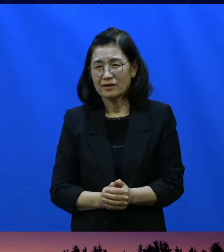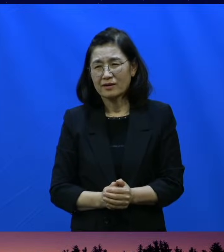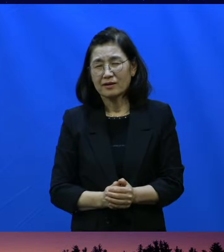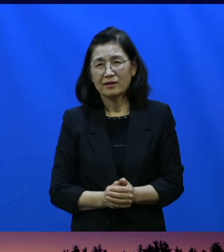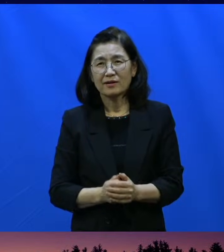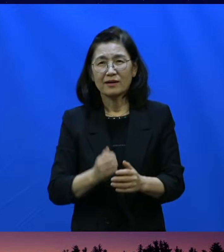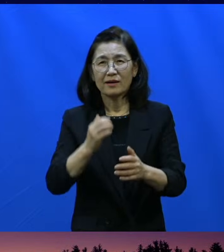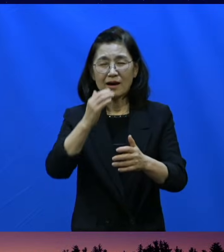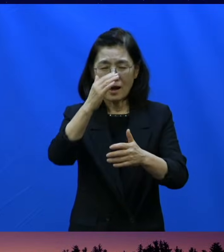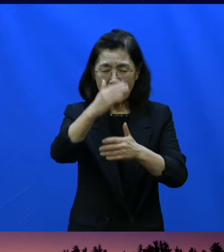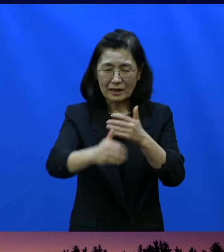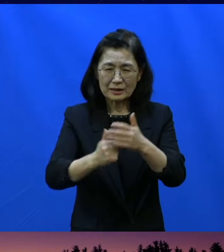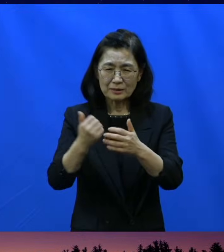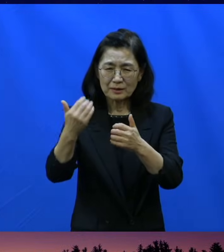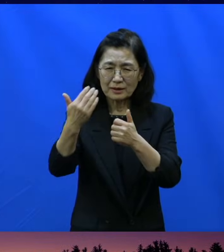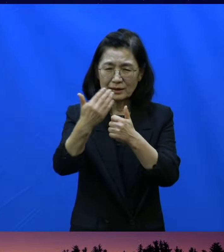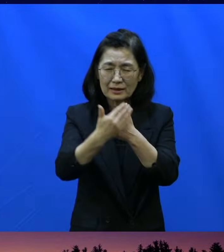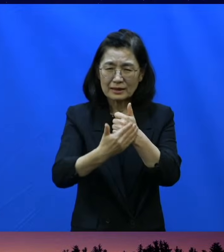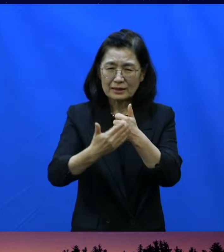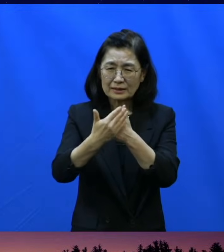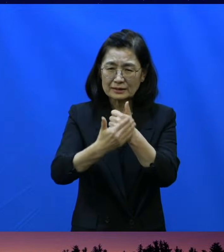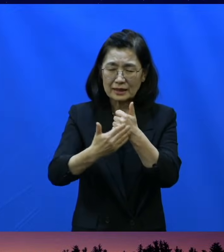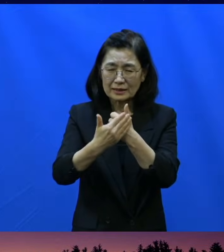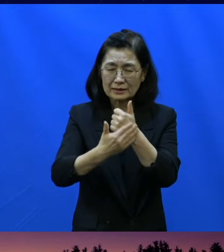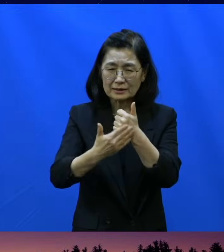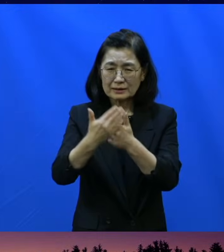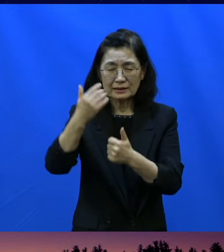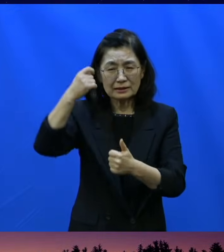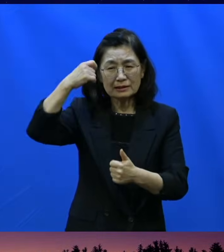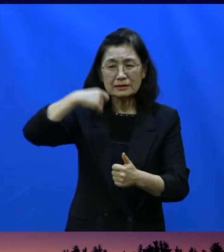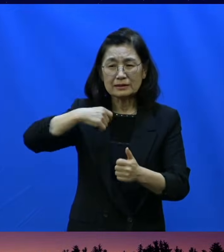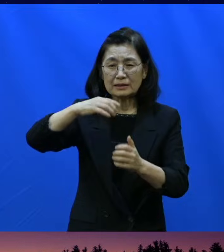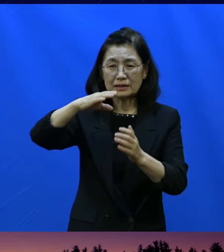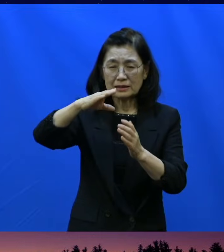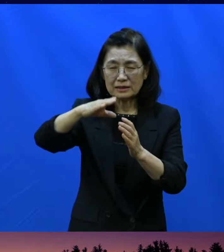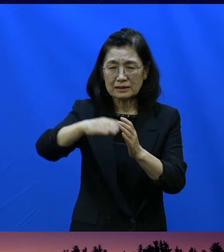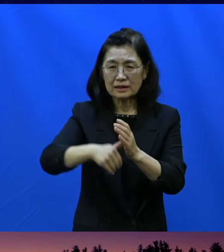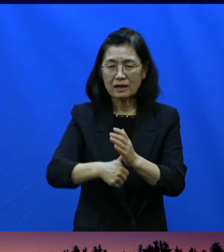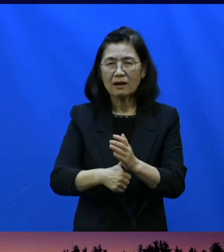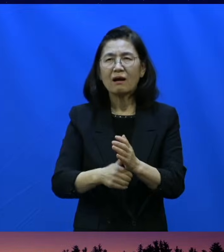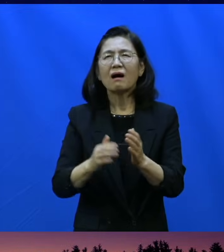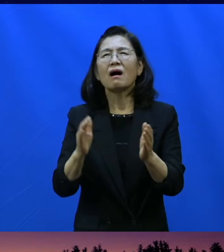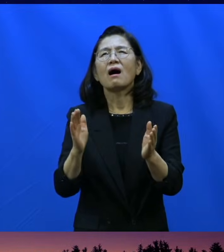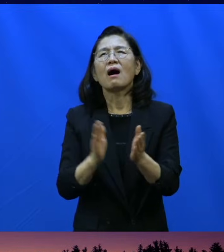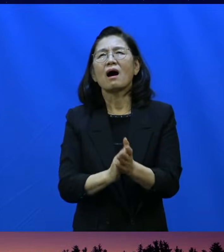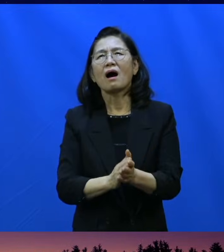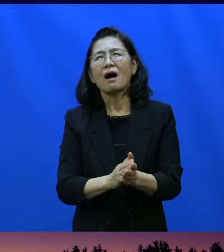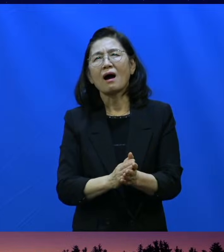우리는 뭐예요? 경탄을 하는 거죠. 그 경이로움, 그 신비로움 앞에 그냥 찬양을 하는 거예요.